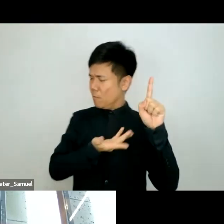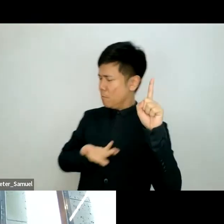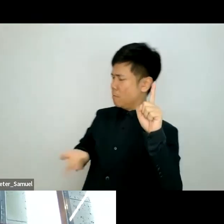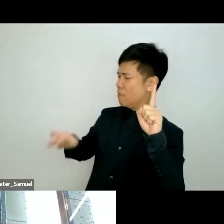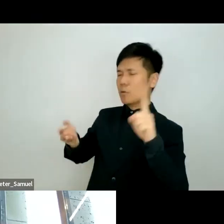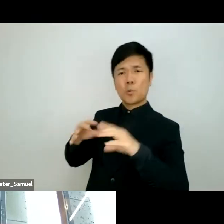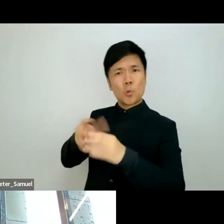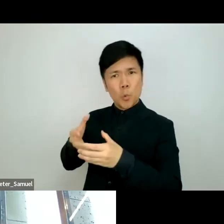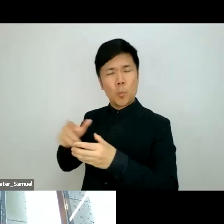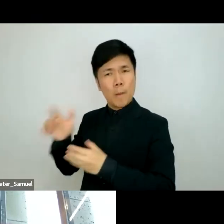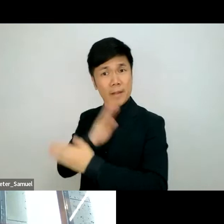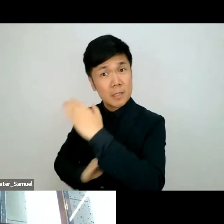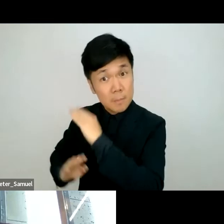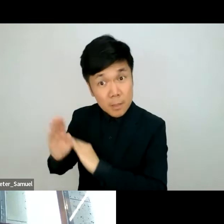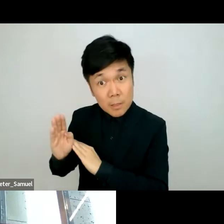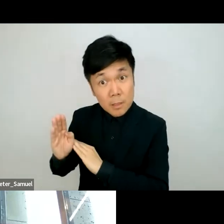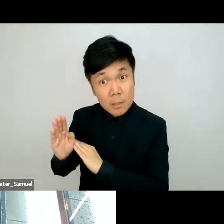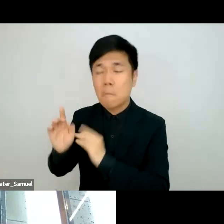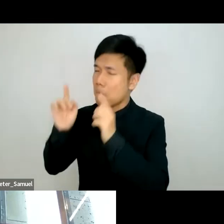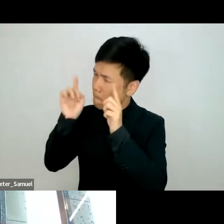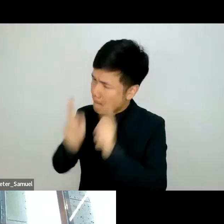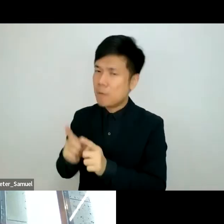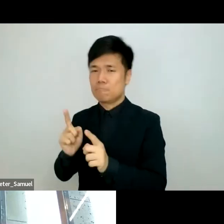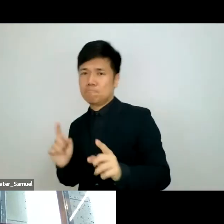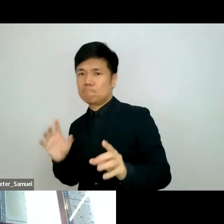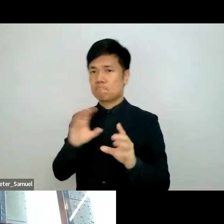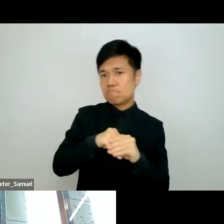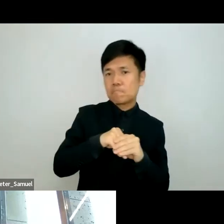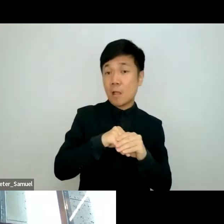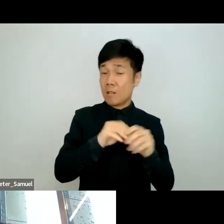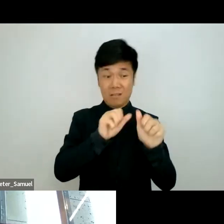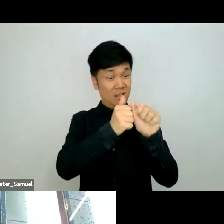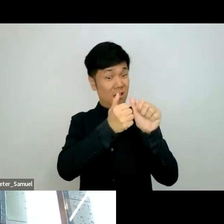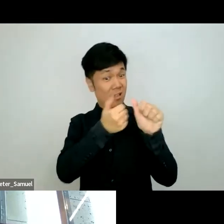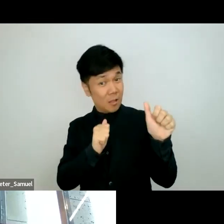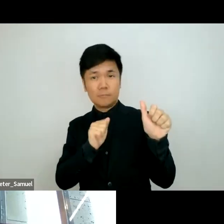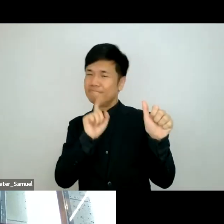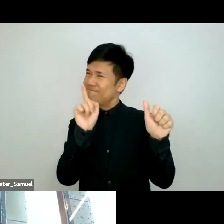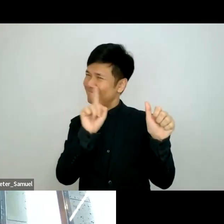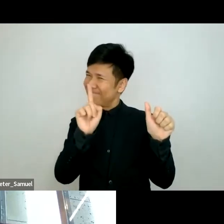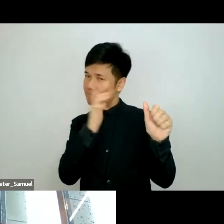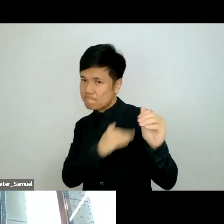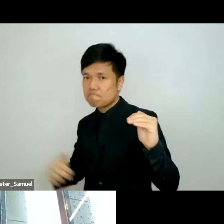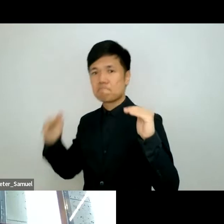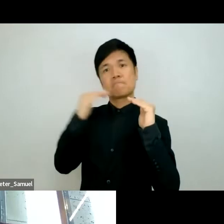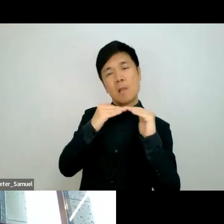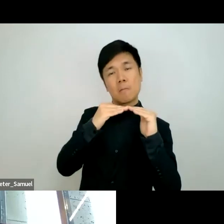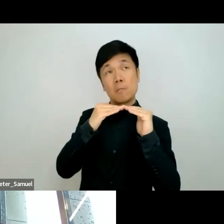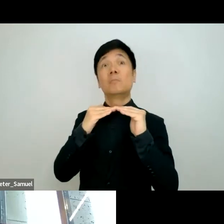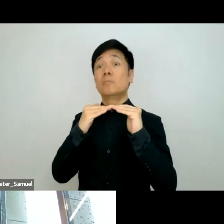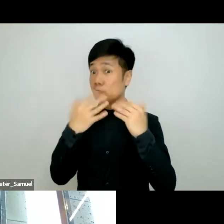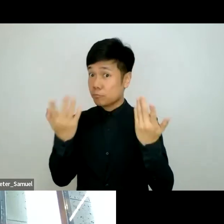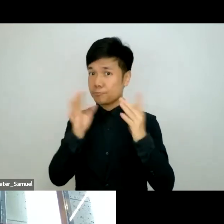plaidoyer pour protéger les droits de toutes personnes indigènes, surtout les femmes en situation